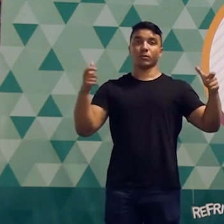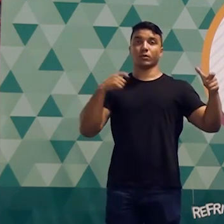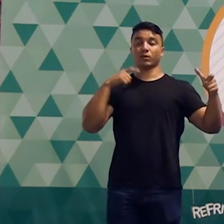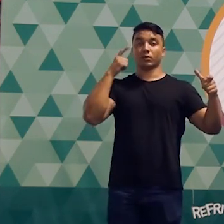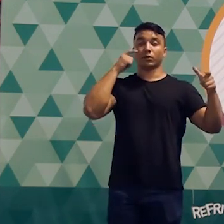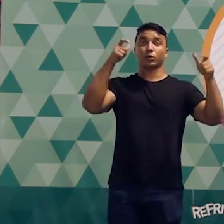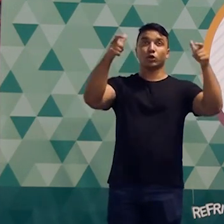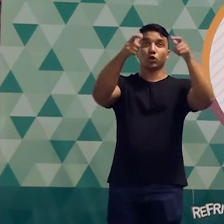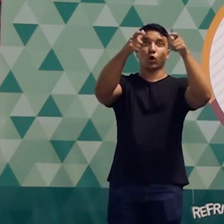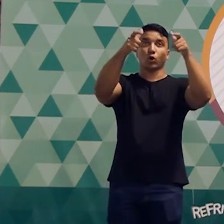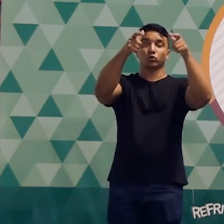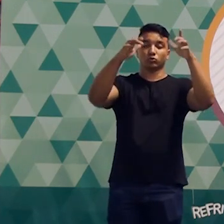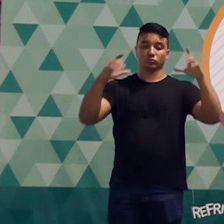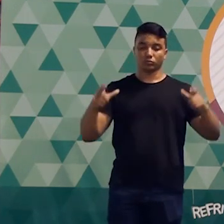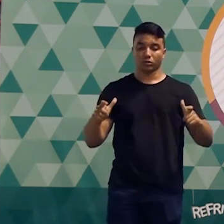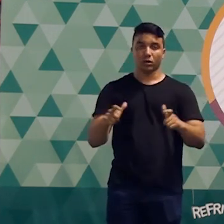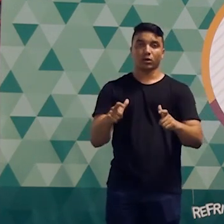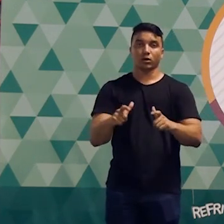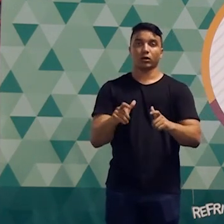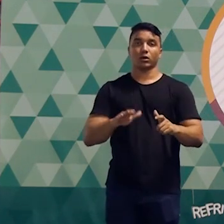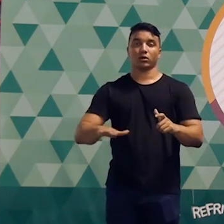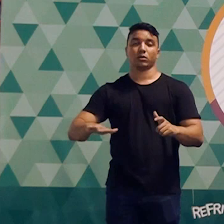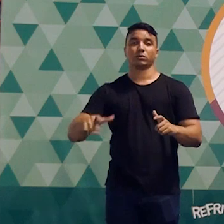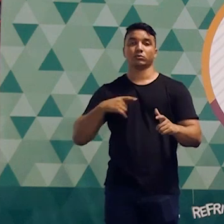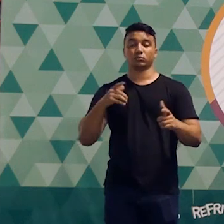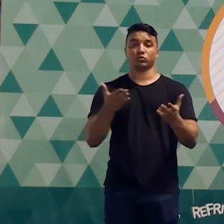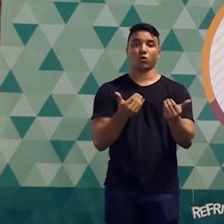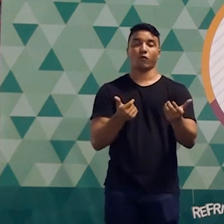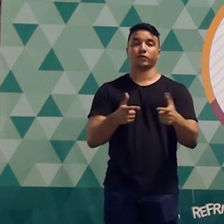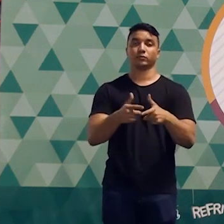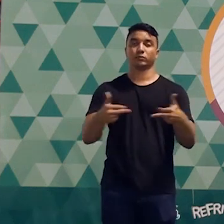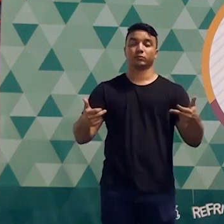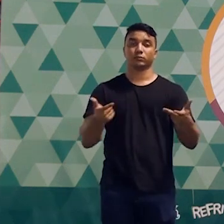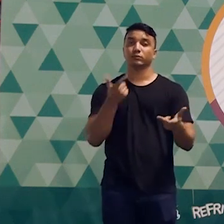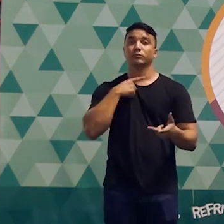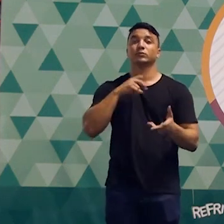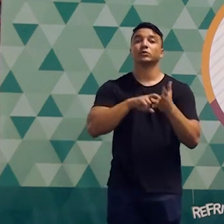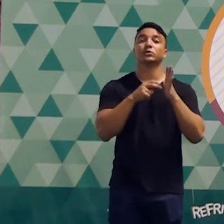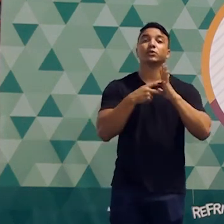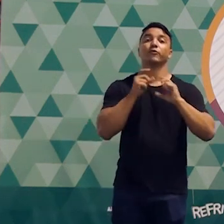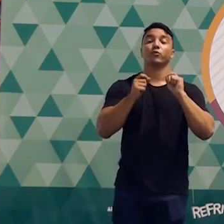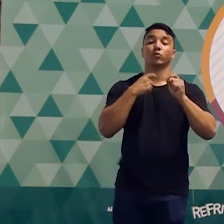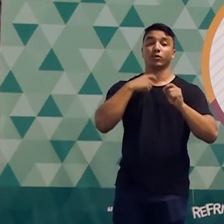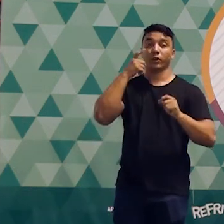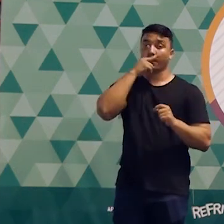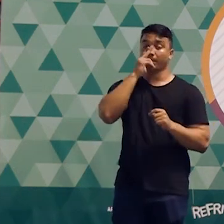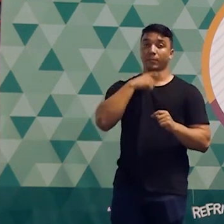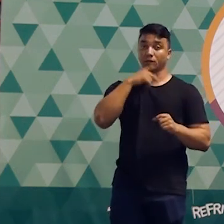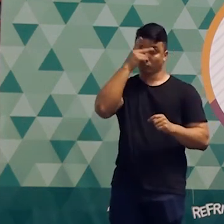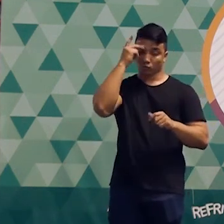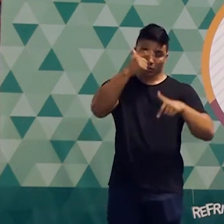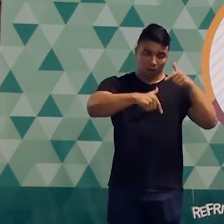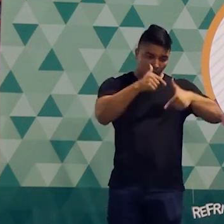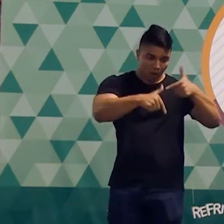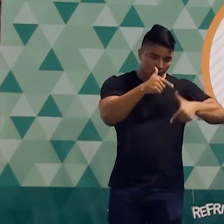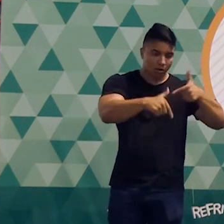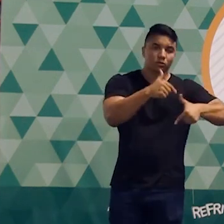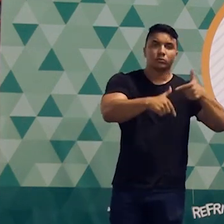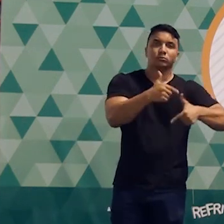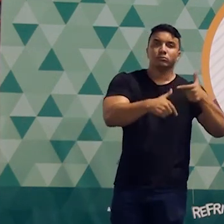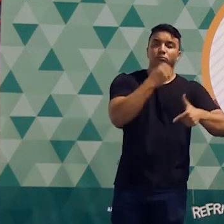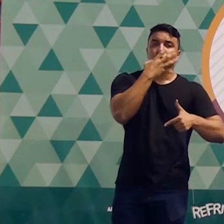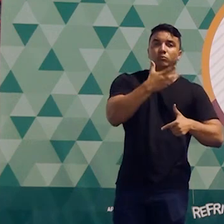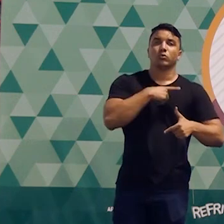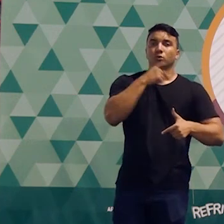que idosos ou jovens. Em outras palavras, o teu país tem mais gente trabalhando do